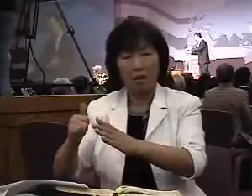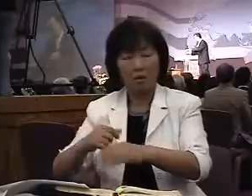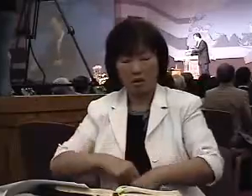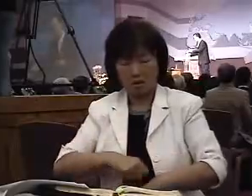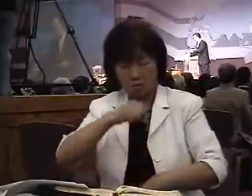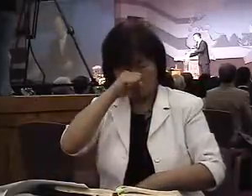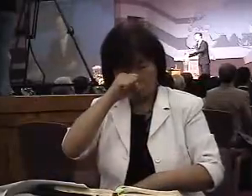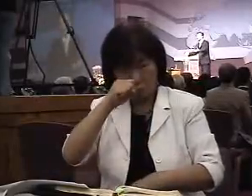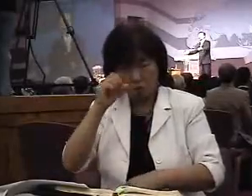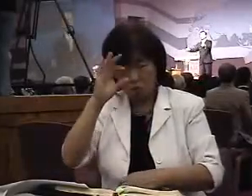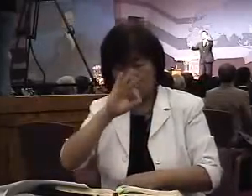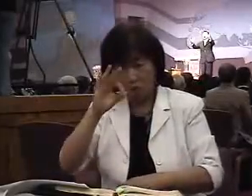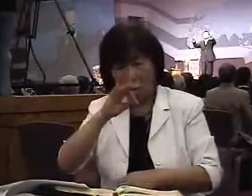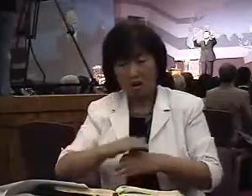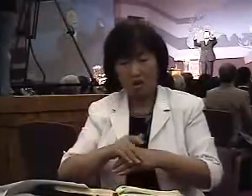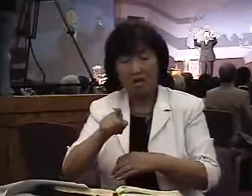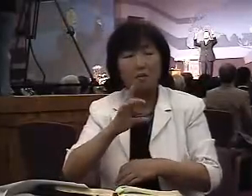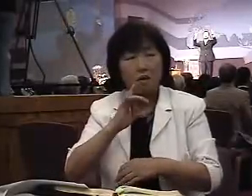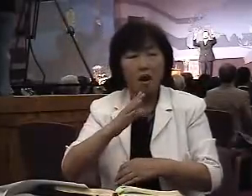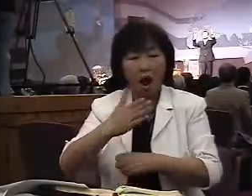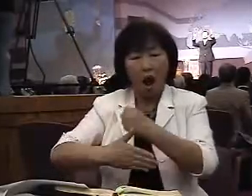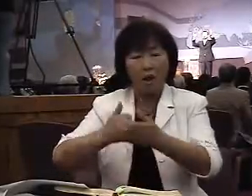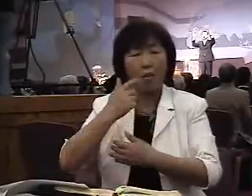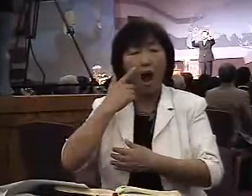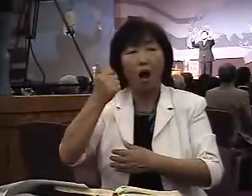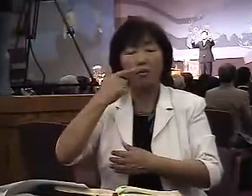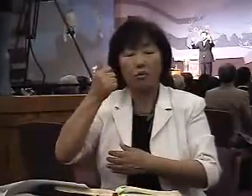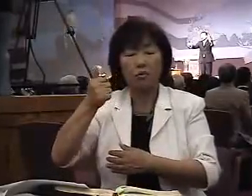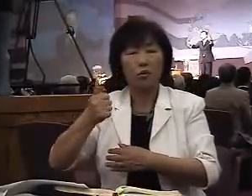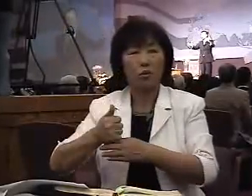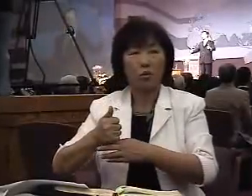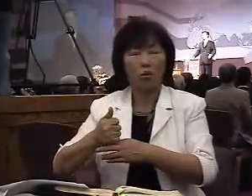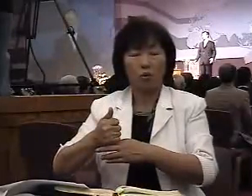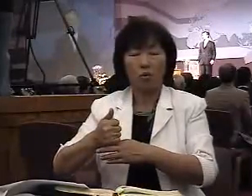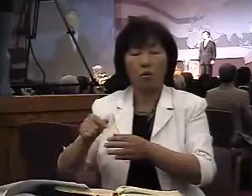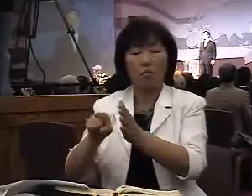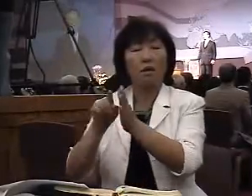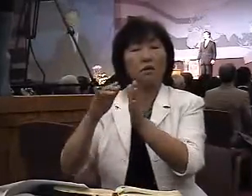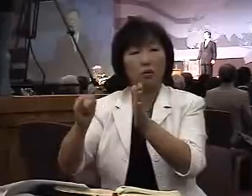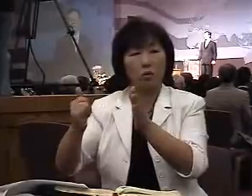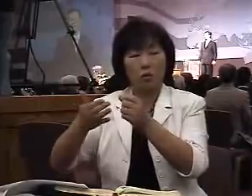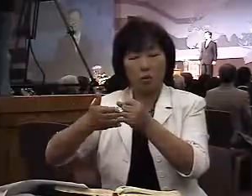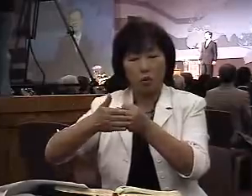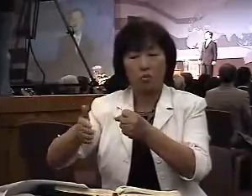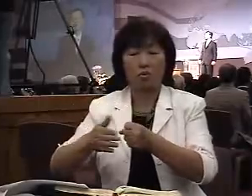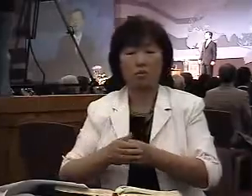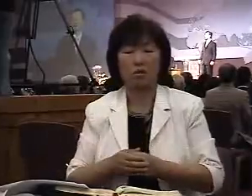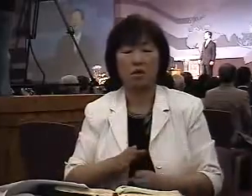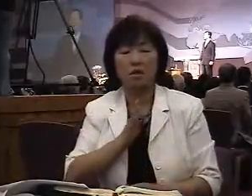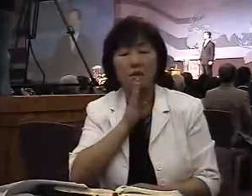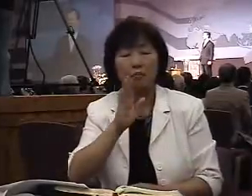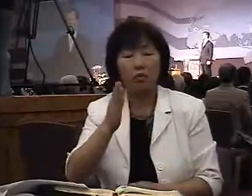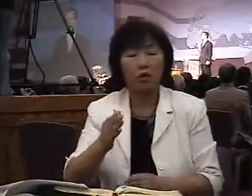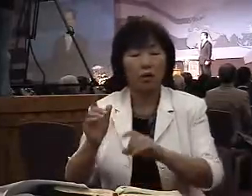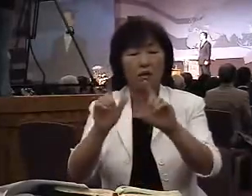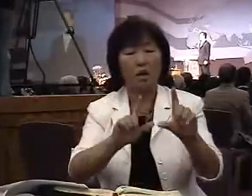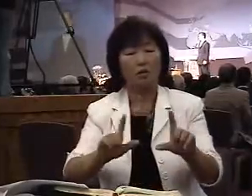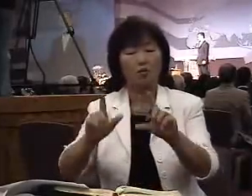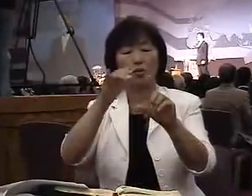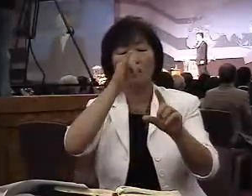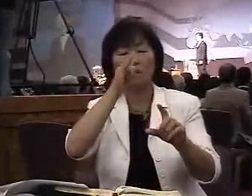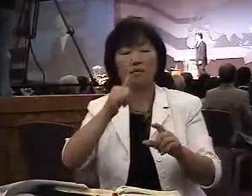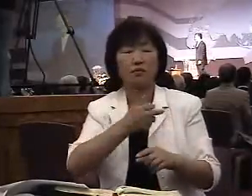구하라. 이것만이 너희들이 하나님을 아버지로 둔 하나님의 백성들로서 참되게 살 수